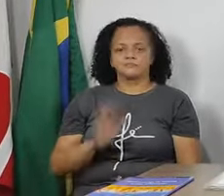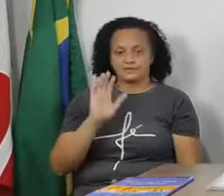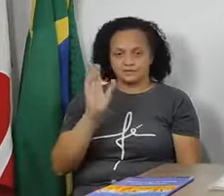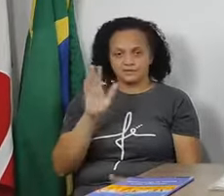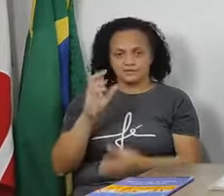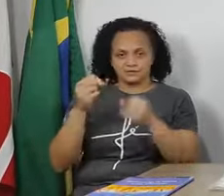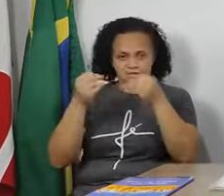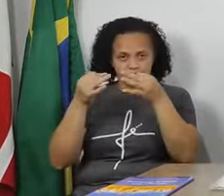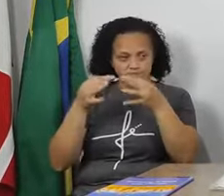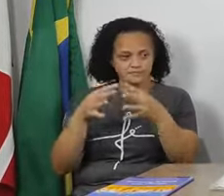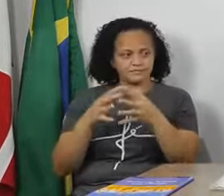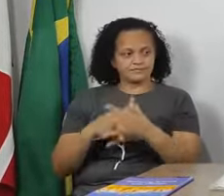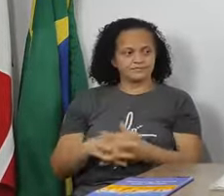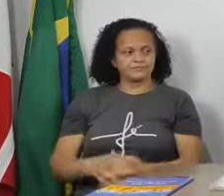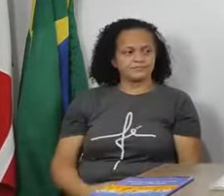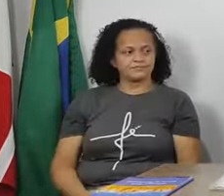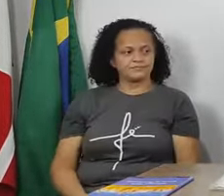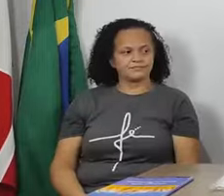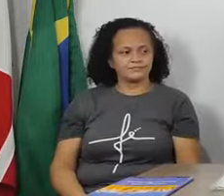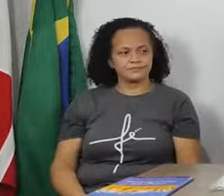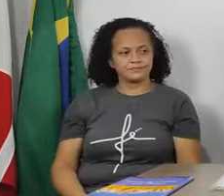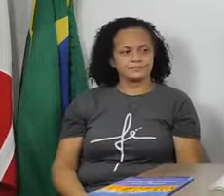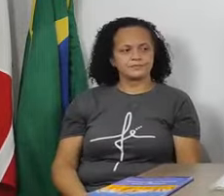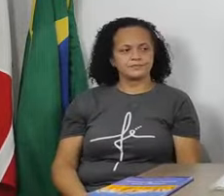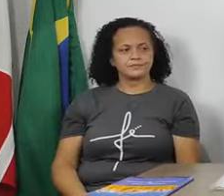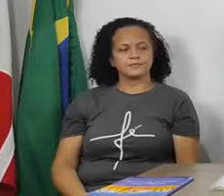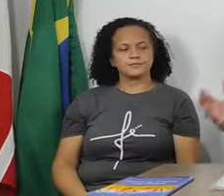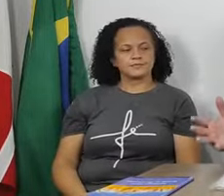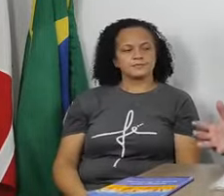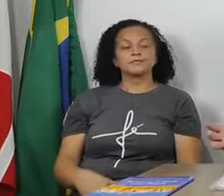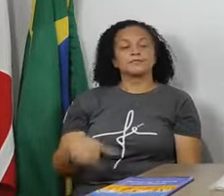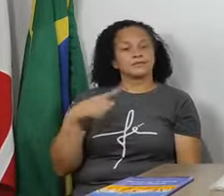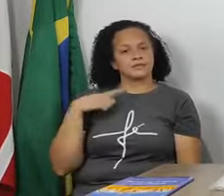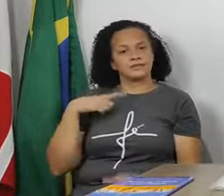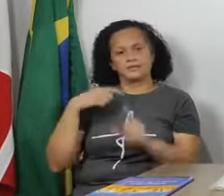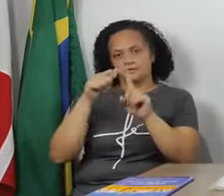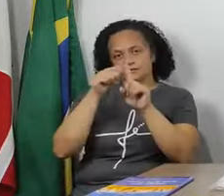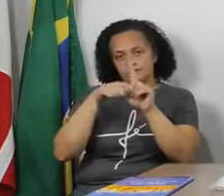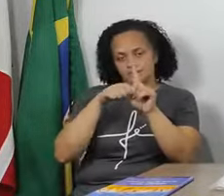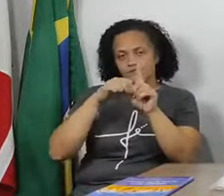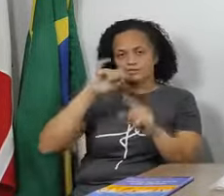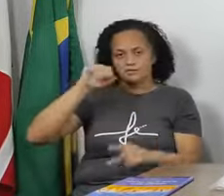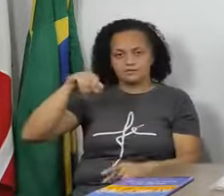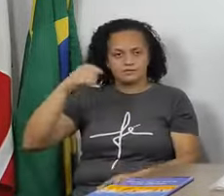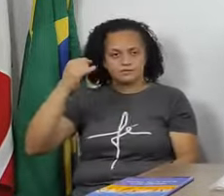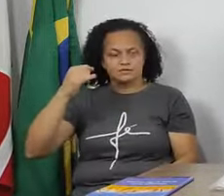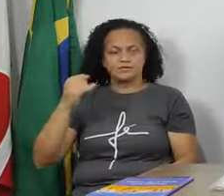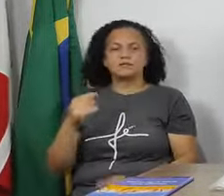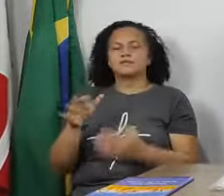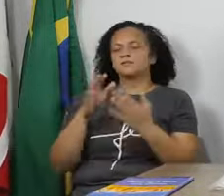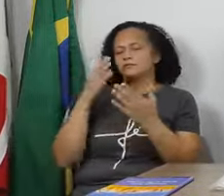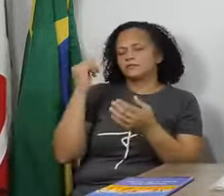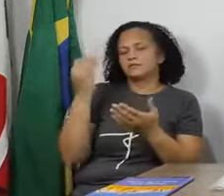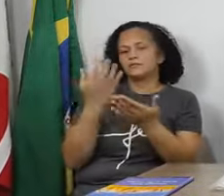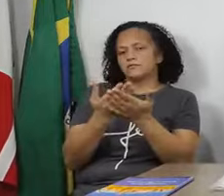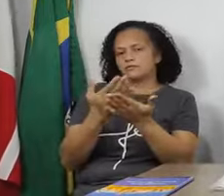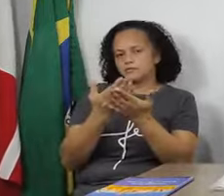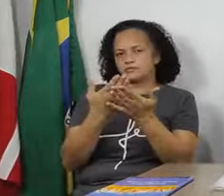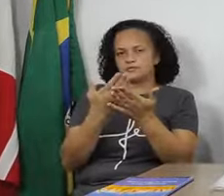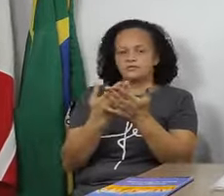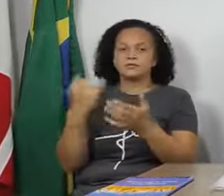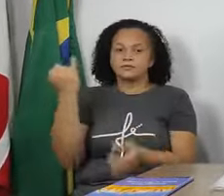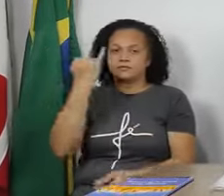nós estamos dando nesse mês de janeiro o seminário Fundamentos da